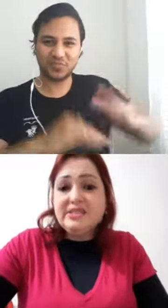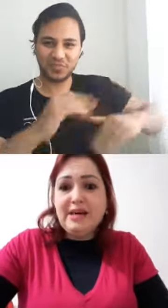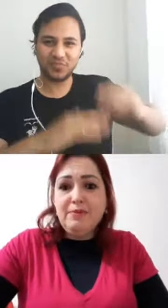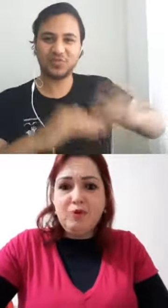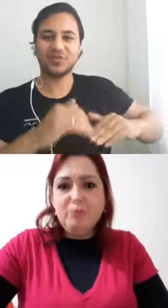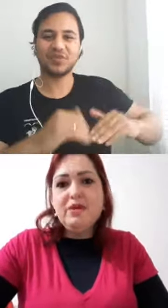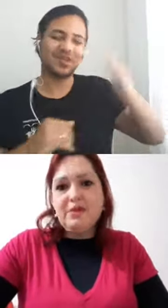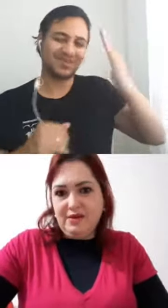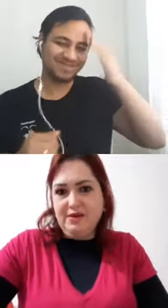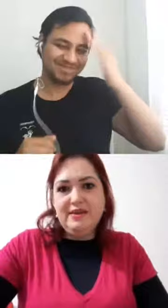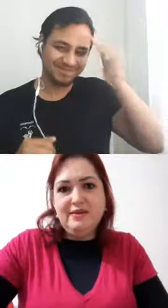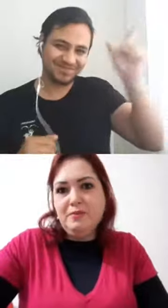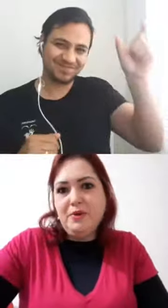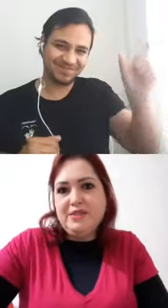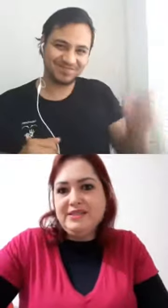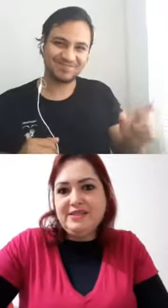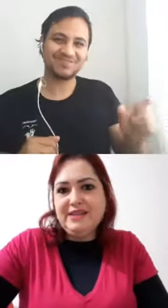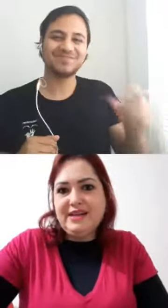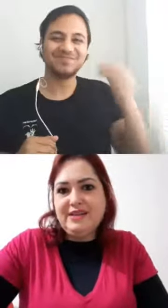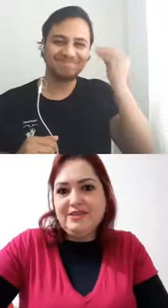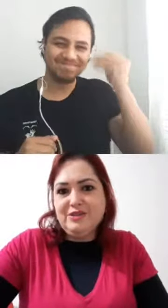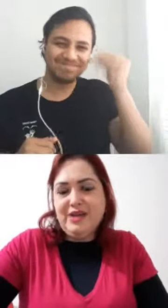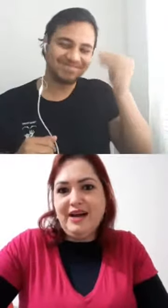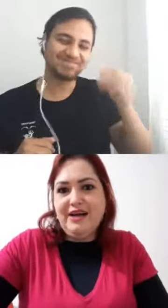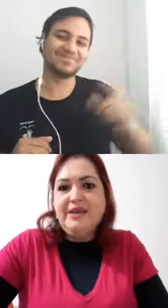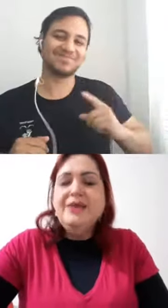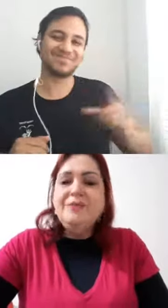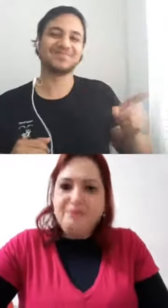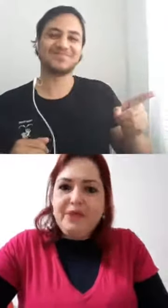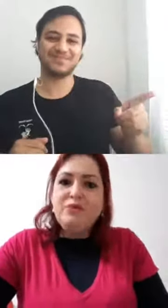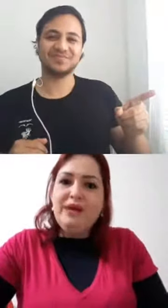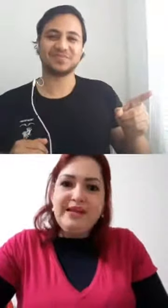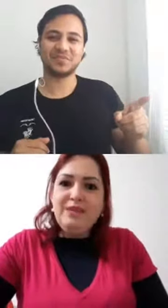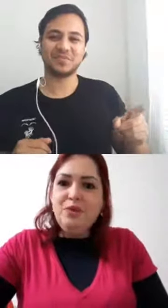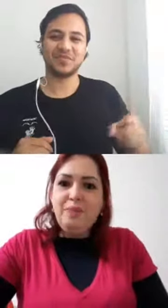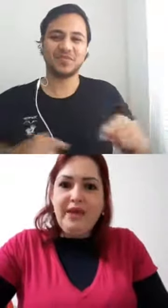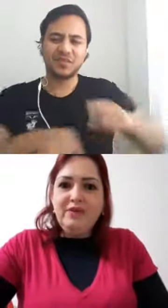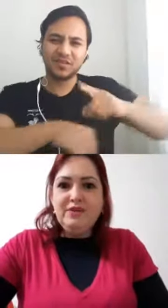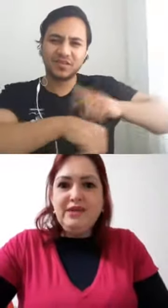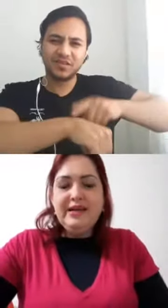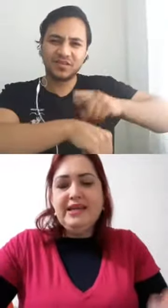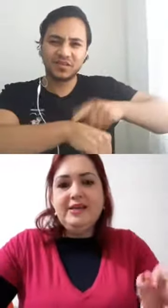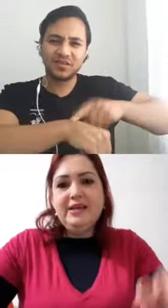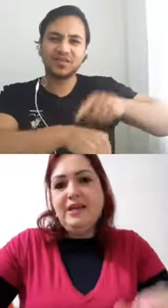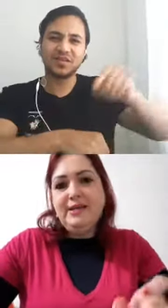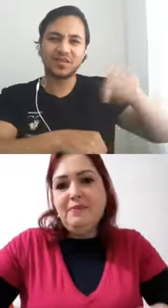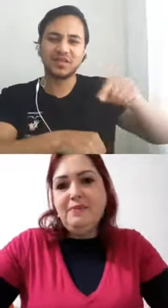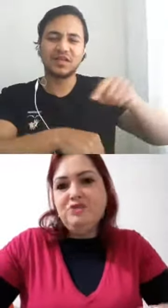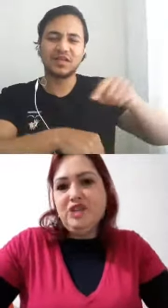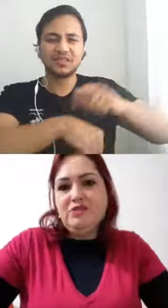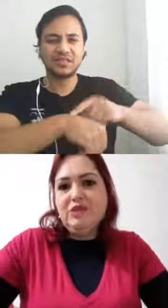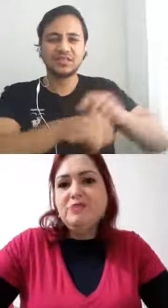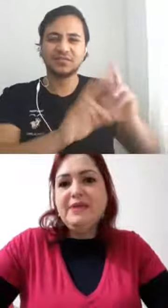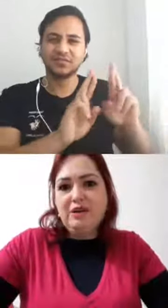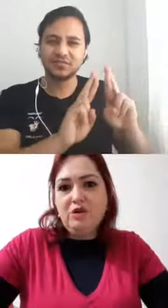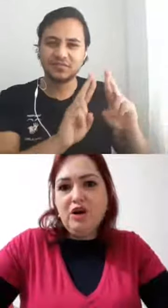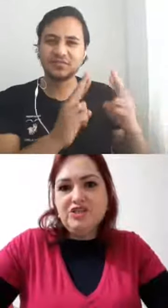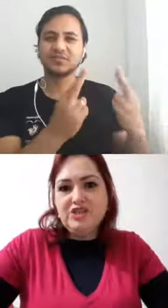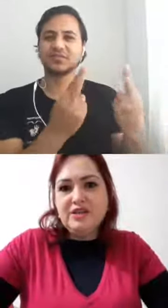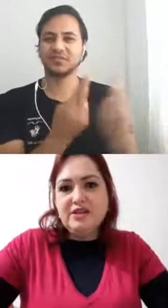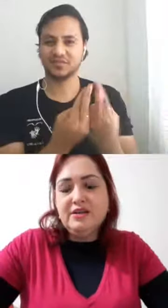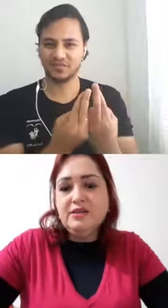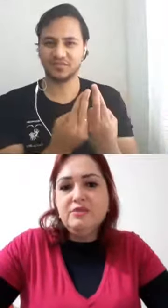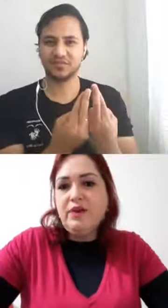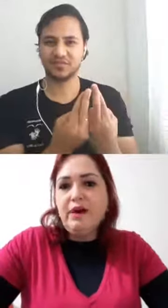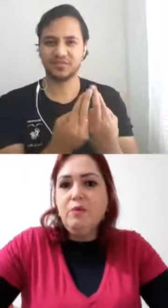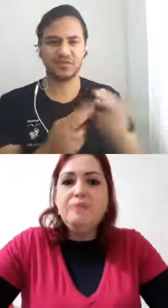já sabe como que pode ser tratado aquilo lá. Então, aquele momento ali, aquele tempinho de reunião